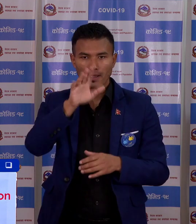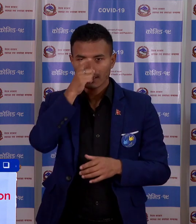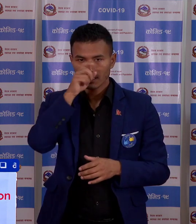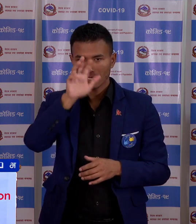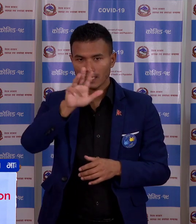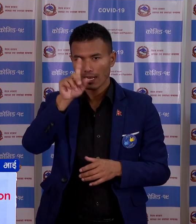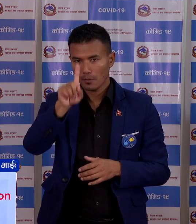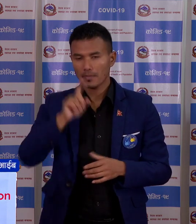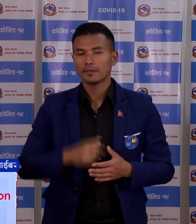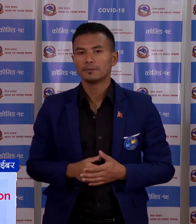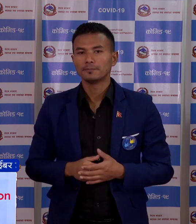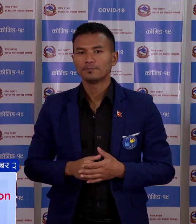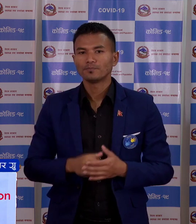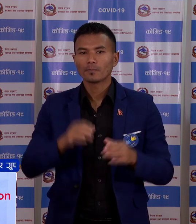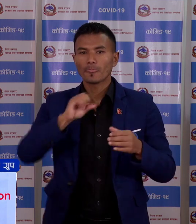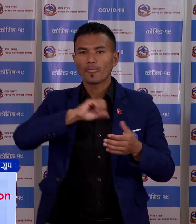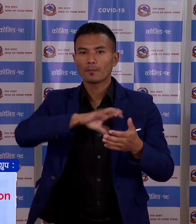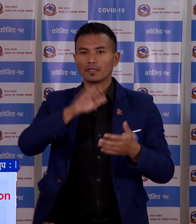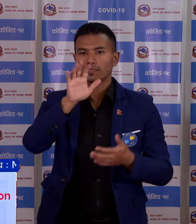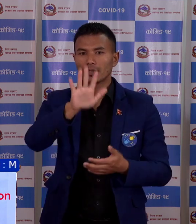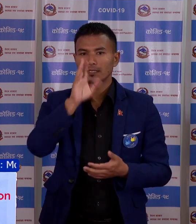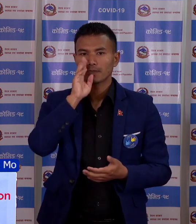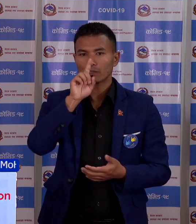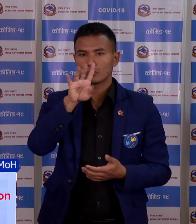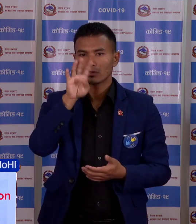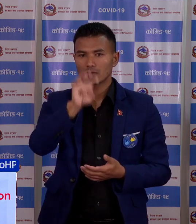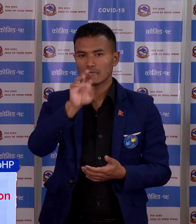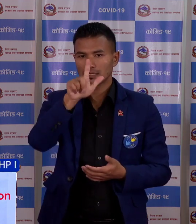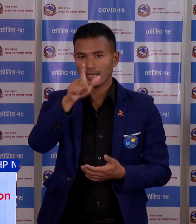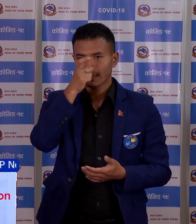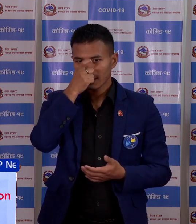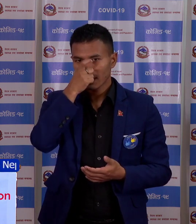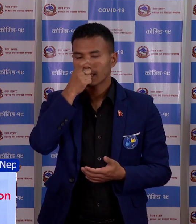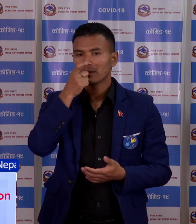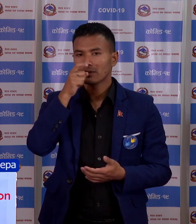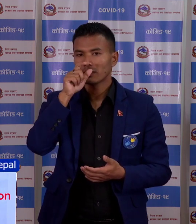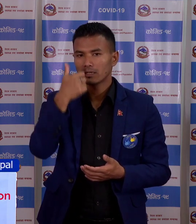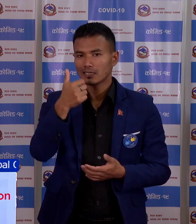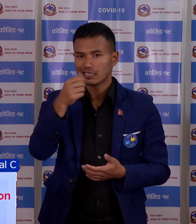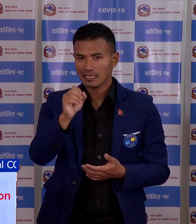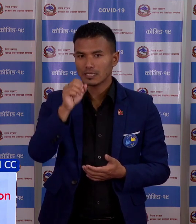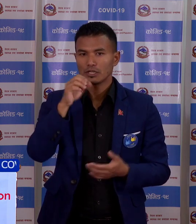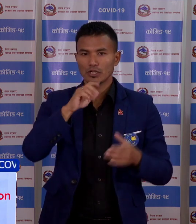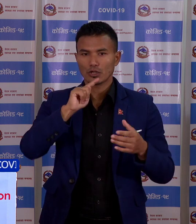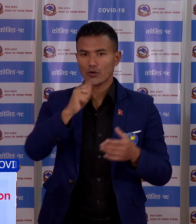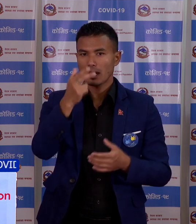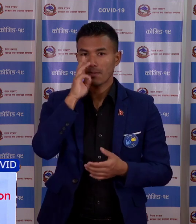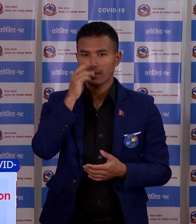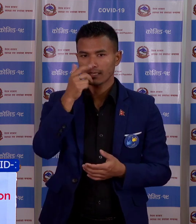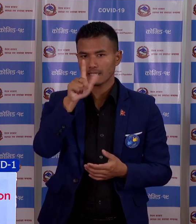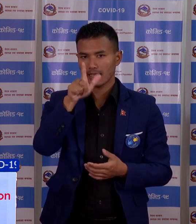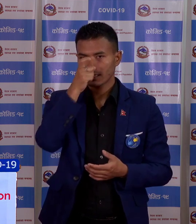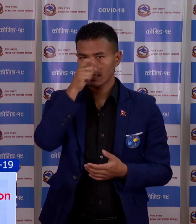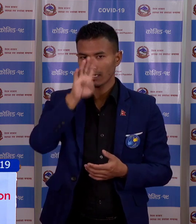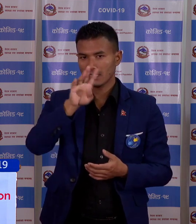,91 प्रदेश नमर प्रदेश मां 14,760 करणाली प्रदेश मां 7